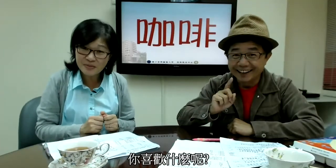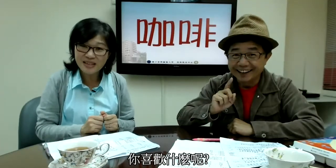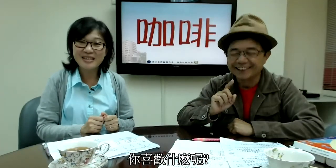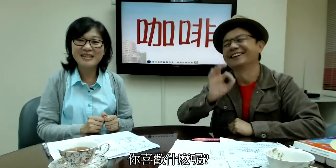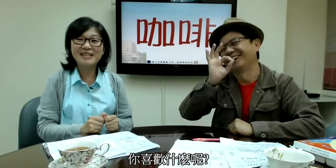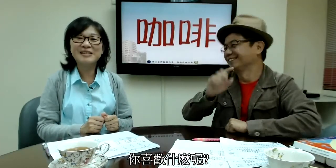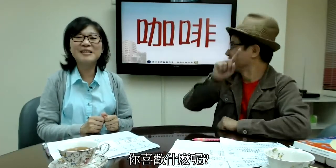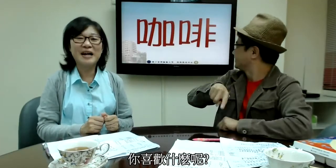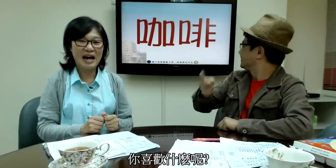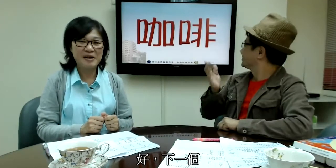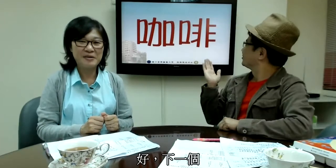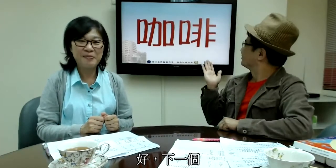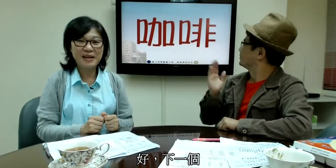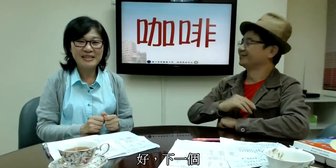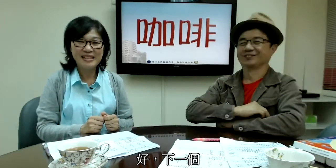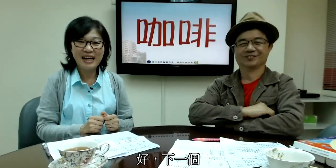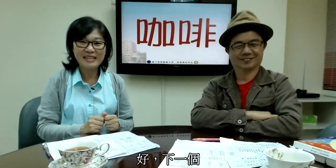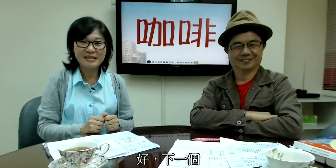呢？好，下一个